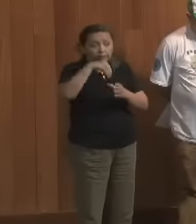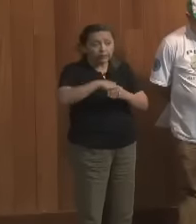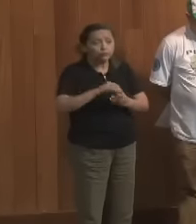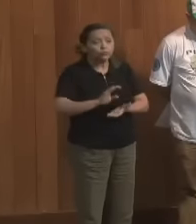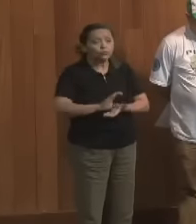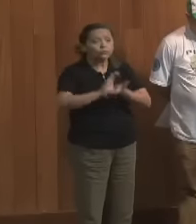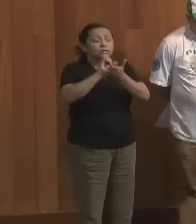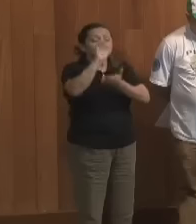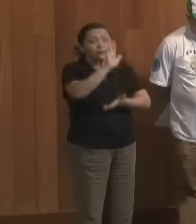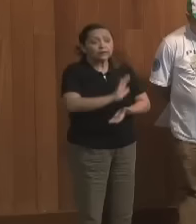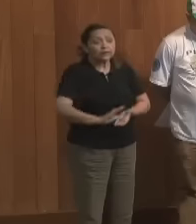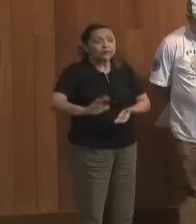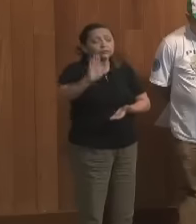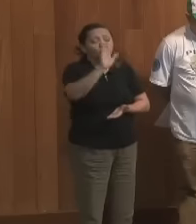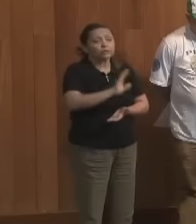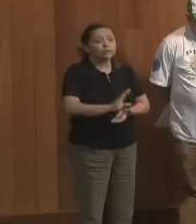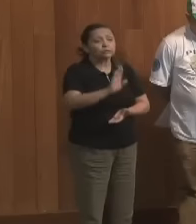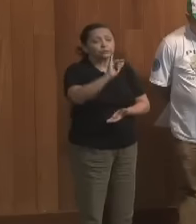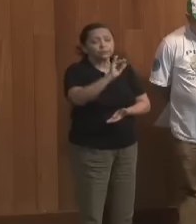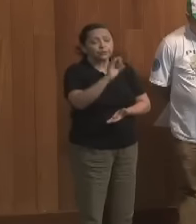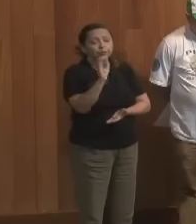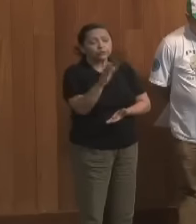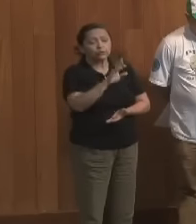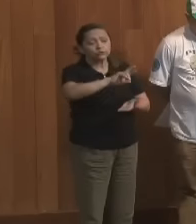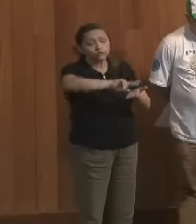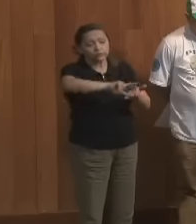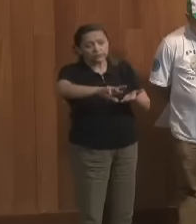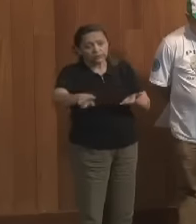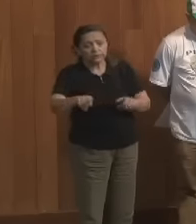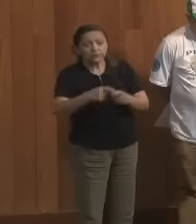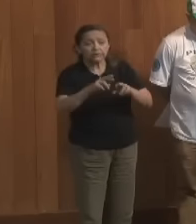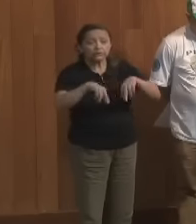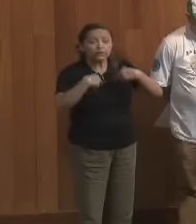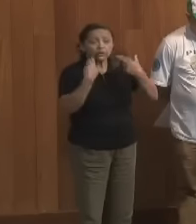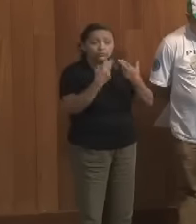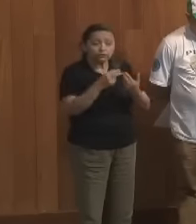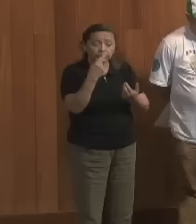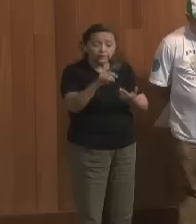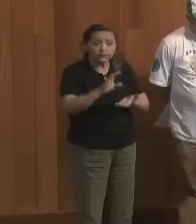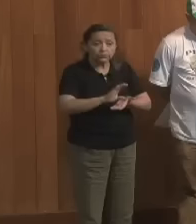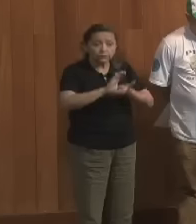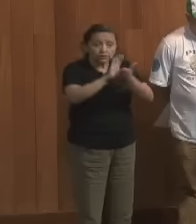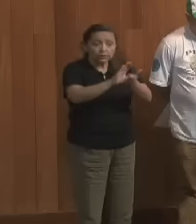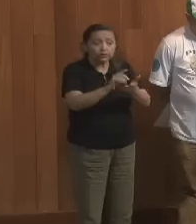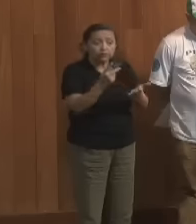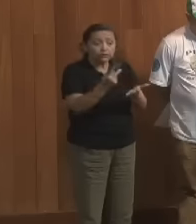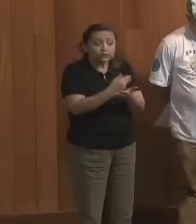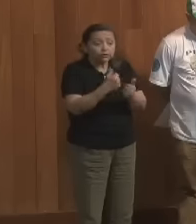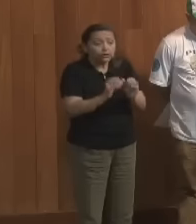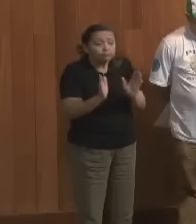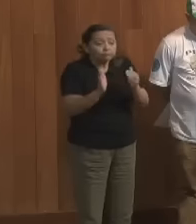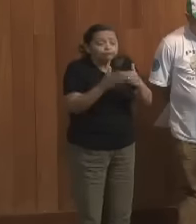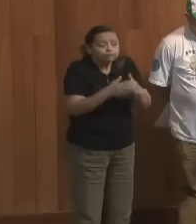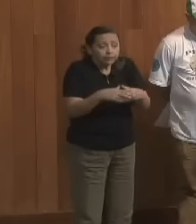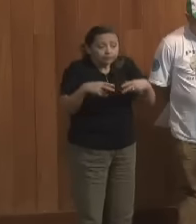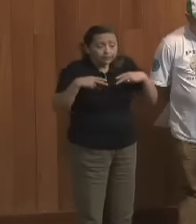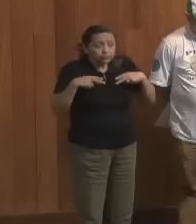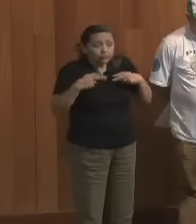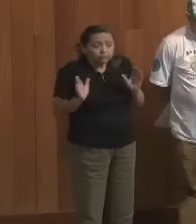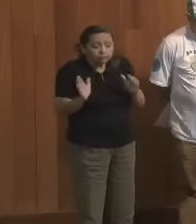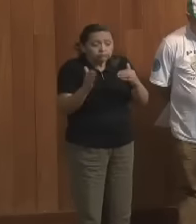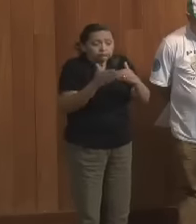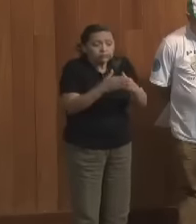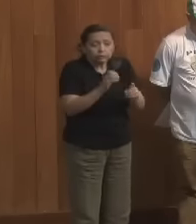Biodiversidade. No entanto, as reuniões do CTNBio elas estão ocorrendo hoje a portas fechadas. A sociedade